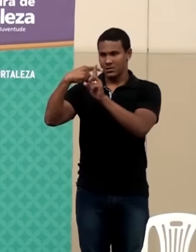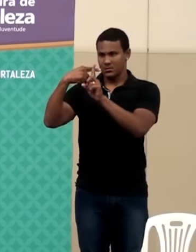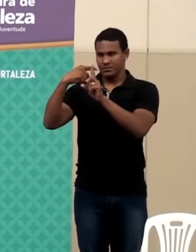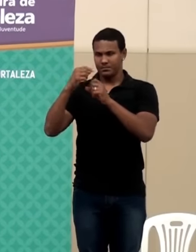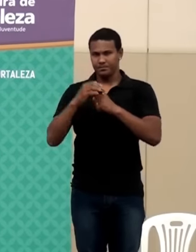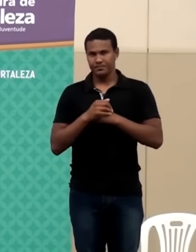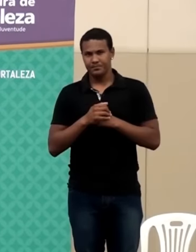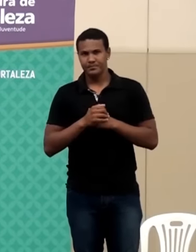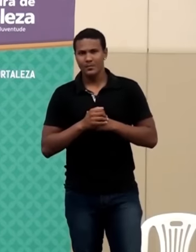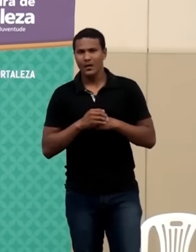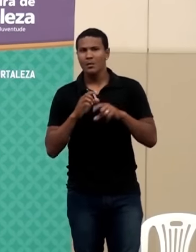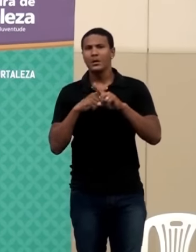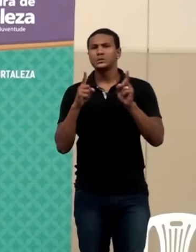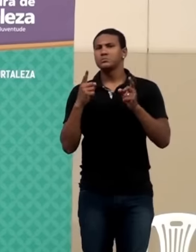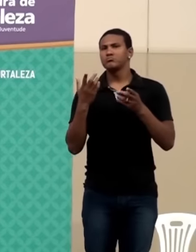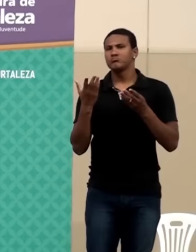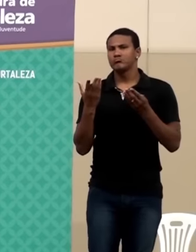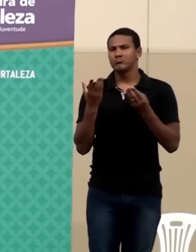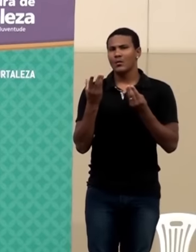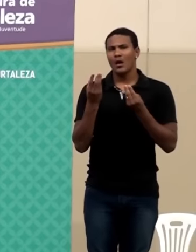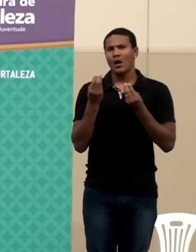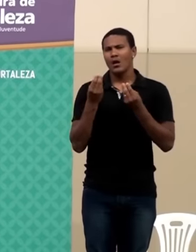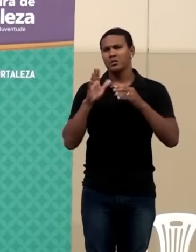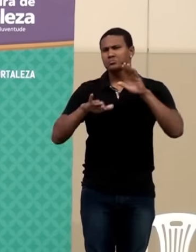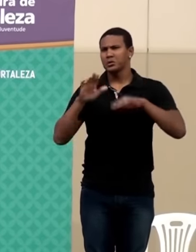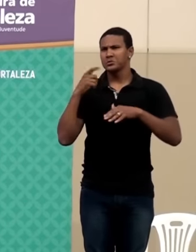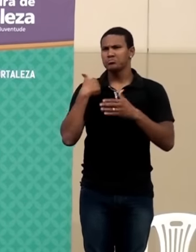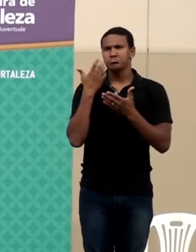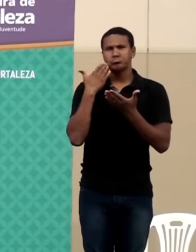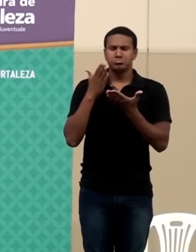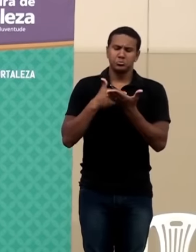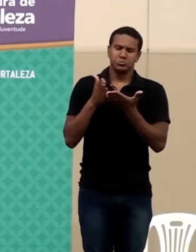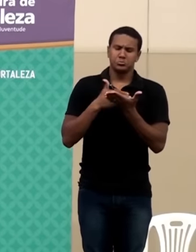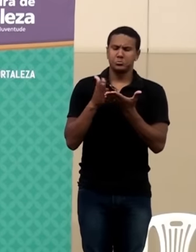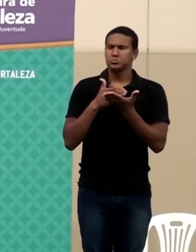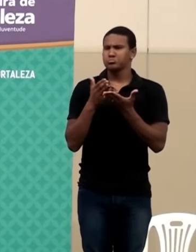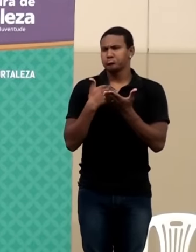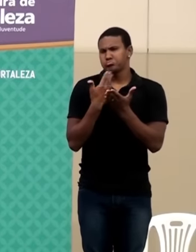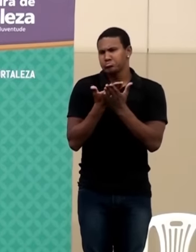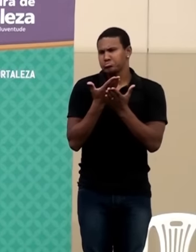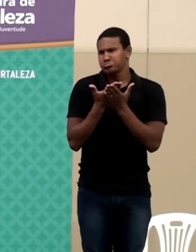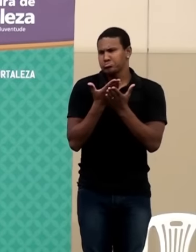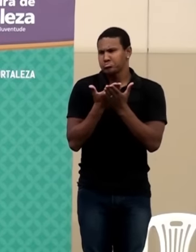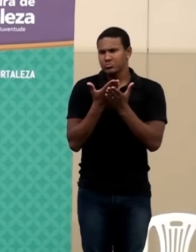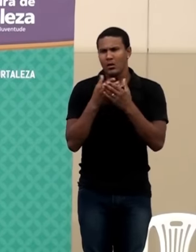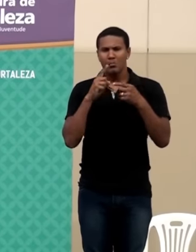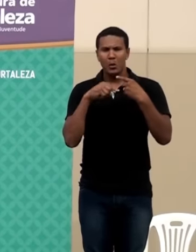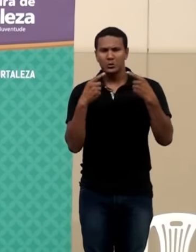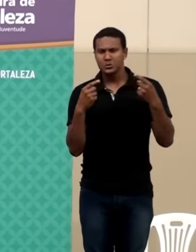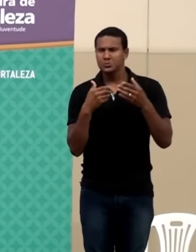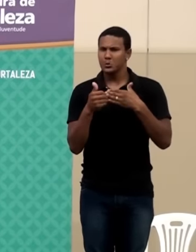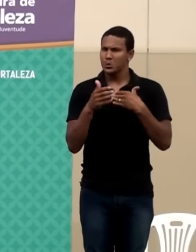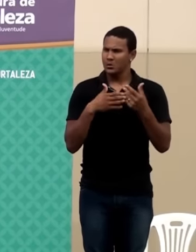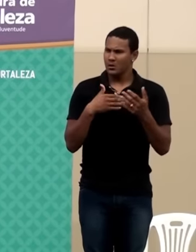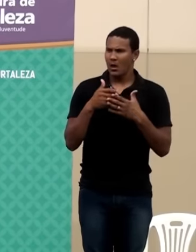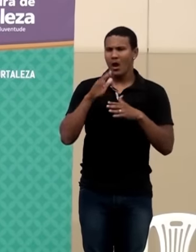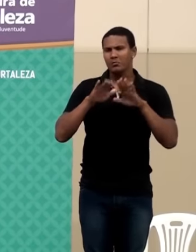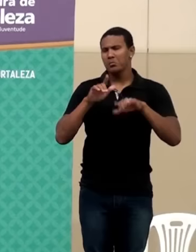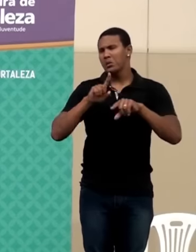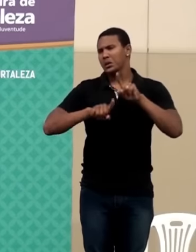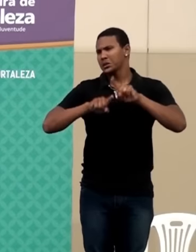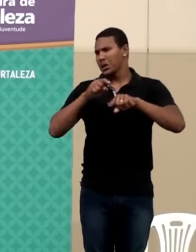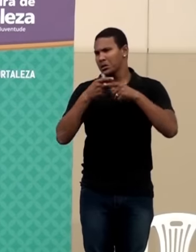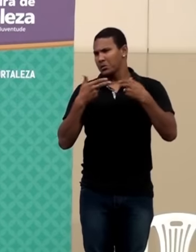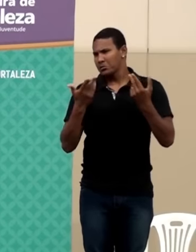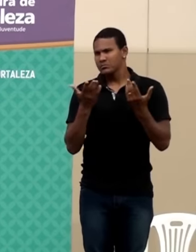Professor, mas às vezes eu estou estudando no meu livro, às vezes eu estou estudando nas apostilas, às vezes eu estou vendo em alguns materiais